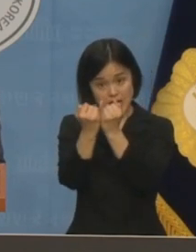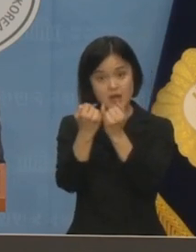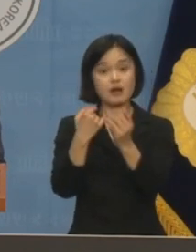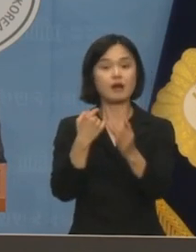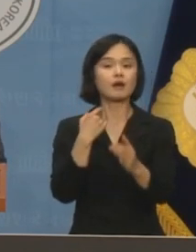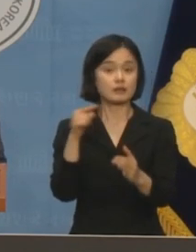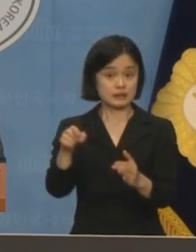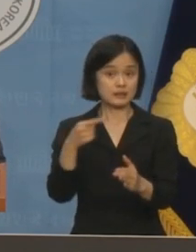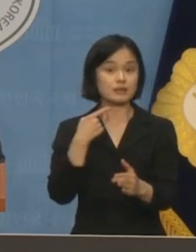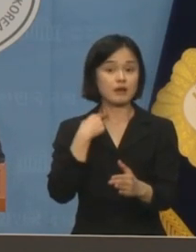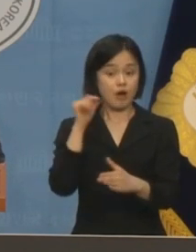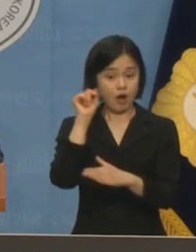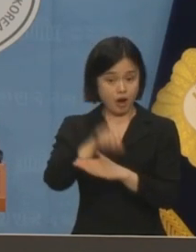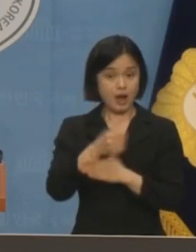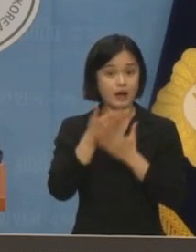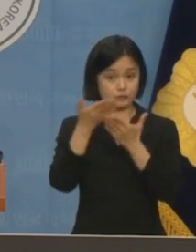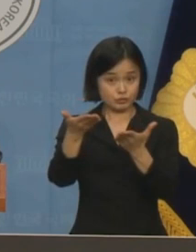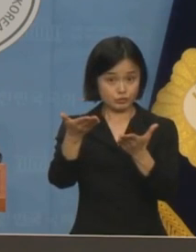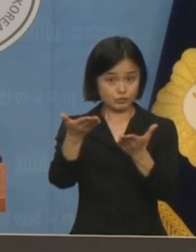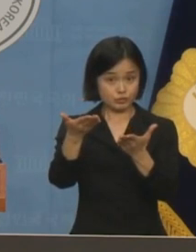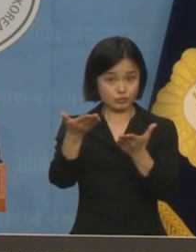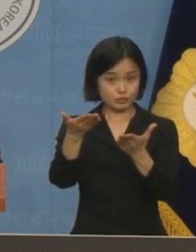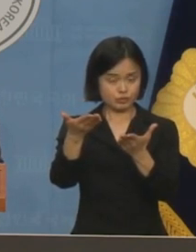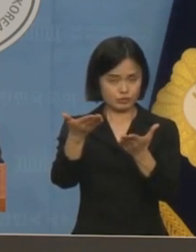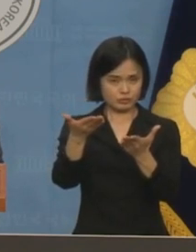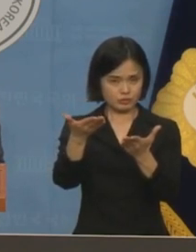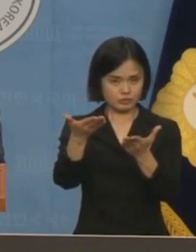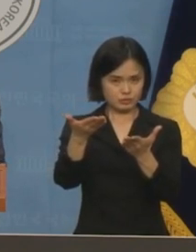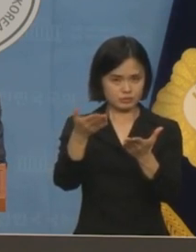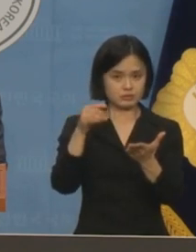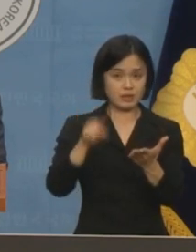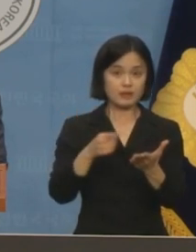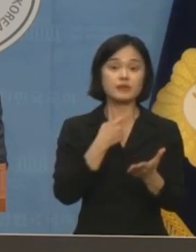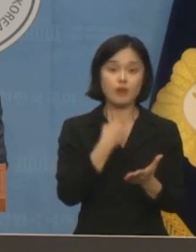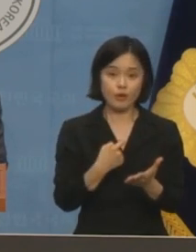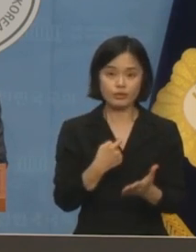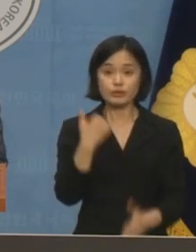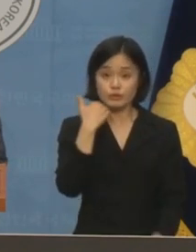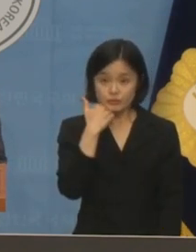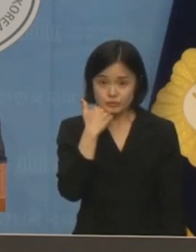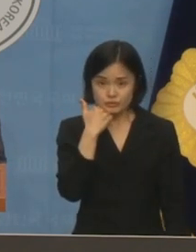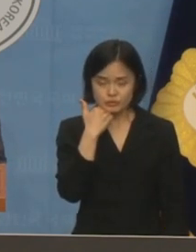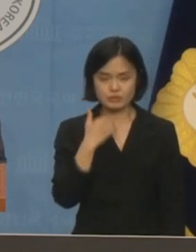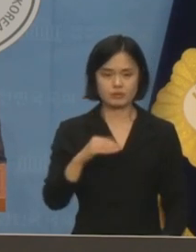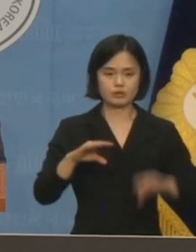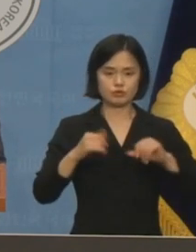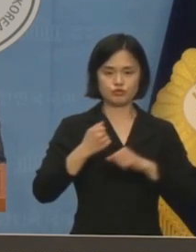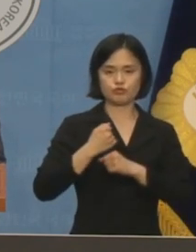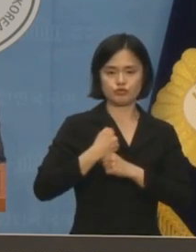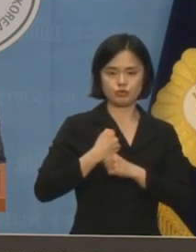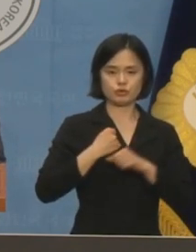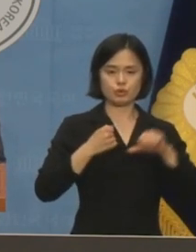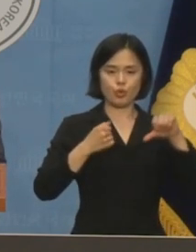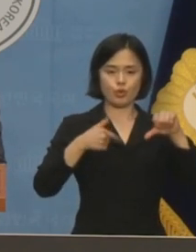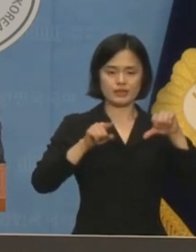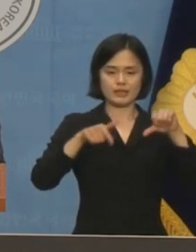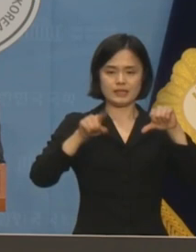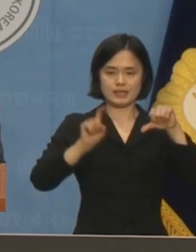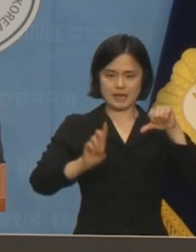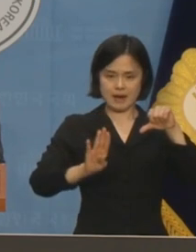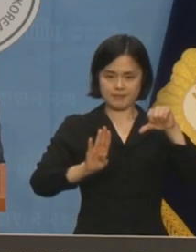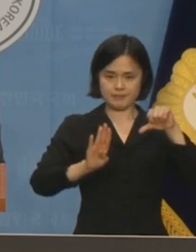성전환 수술을 받도록 허락하여 사태를 이 지경으로 키운 당시 육군 제5기감